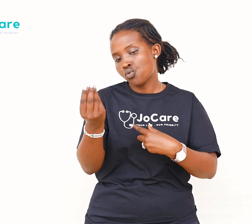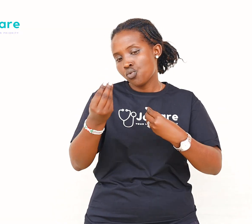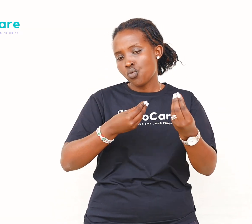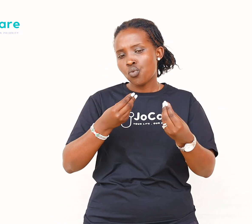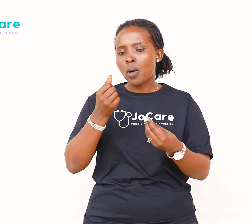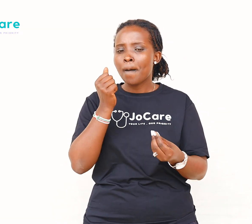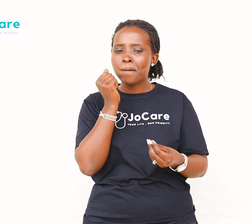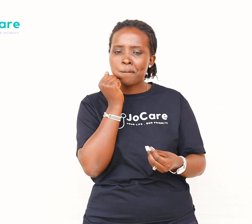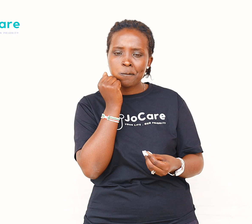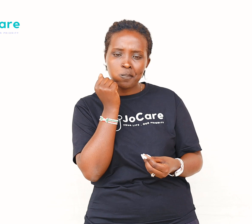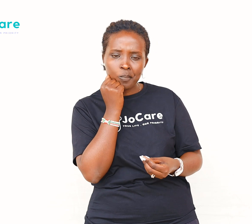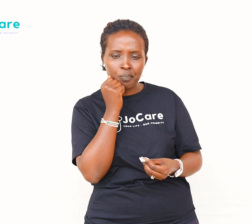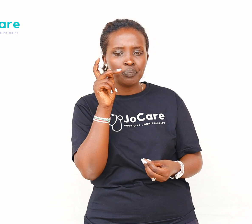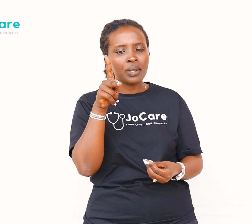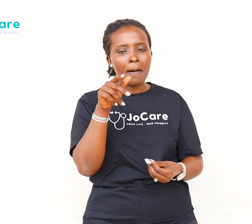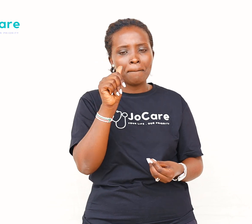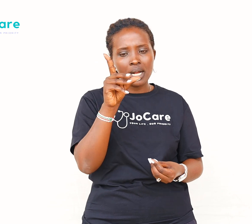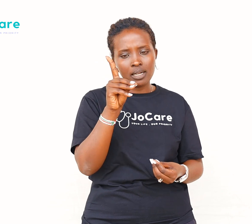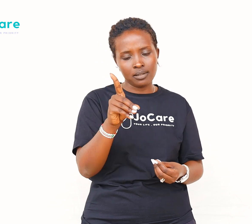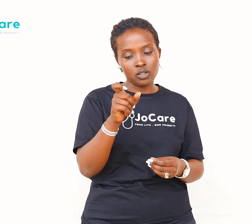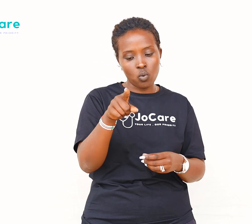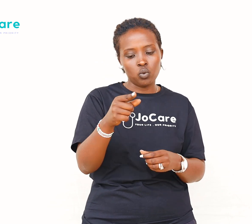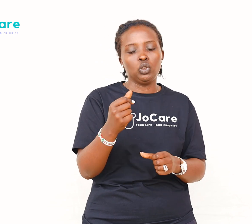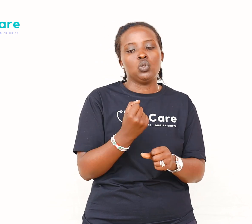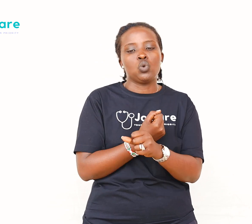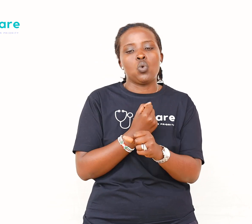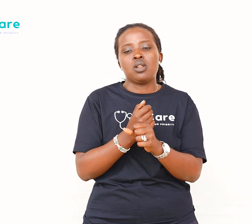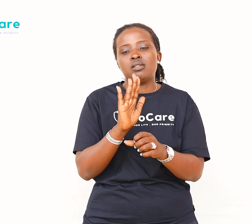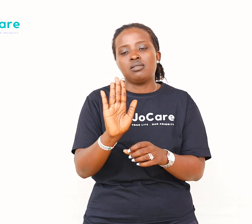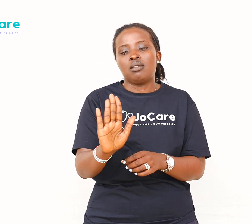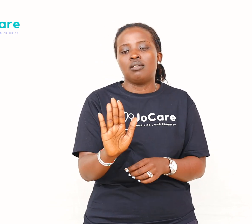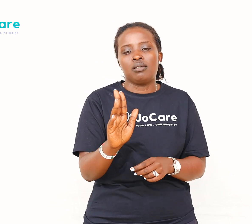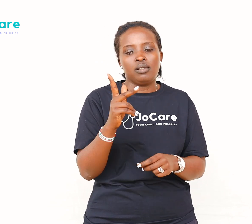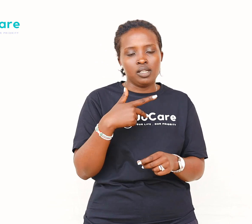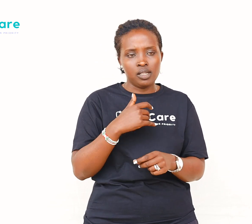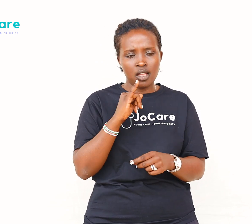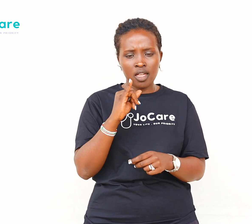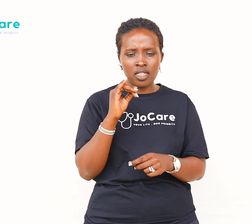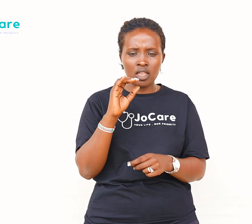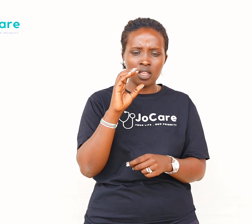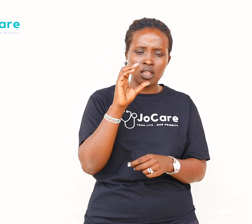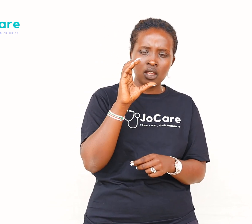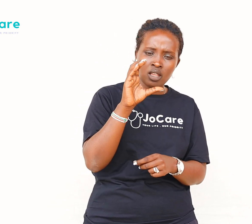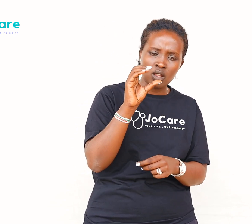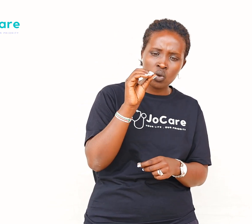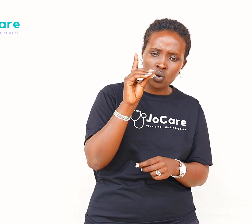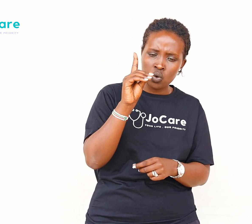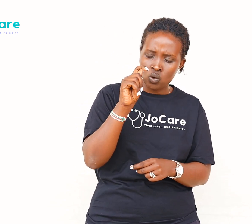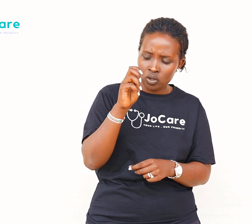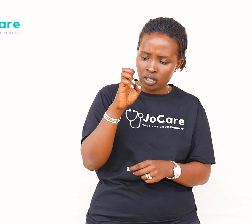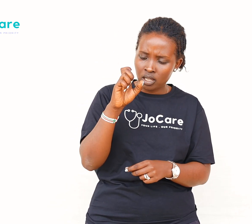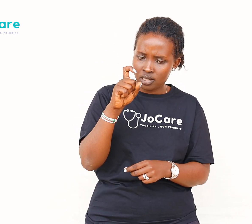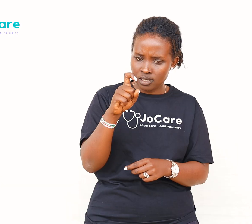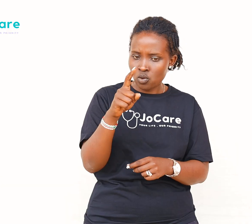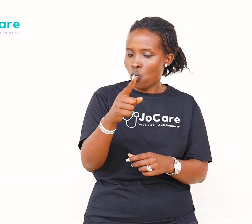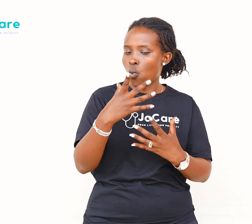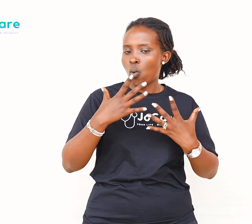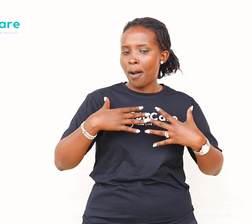twakwita amakotegisi, yego urazikoresha. yego Kotegisi ukaba wakoresha kotegisi ukayambara ku buryo wambara